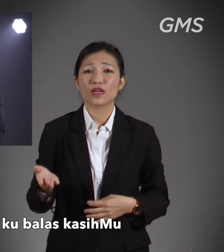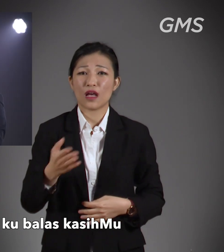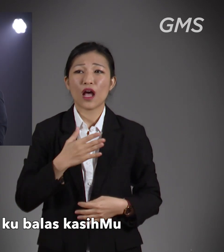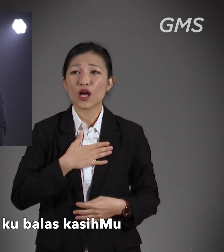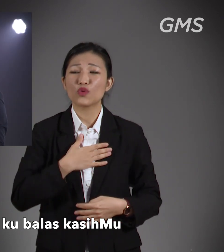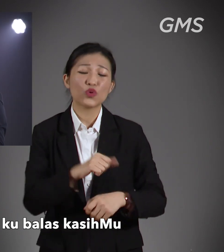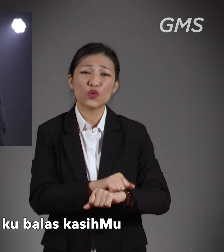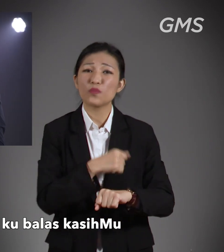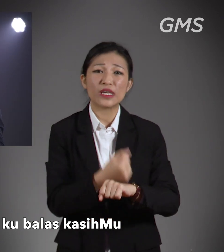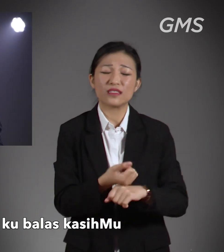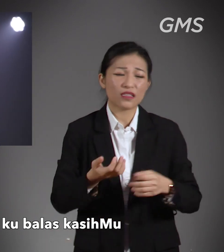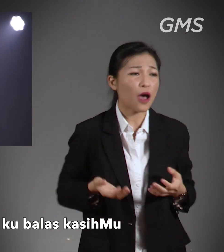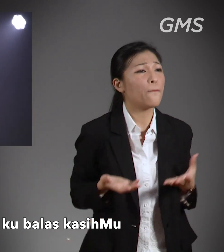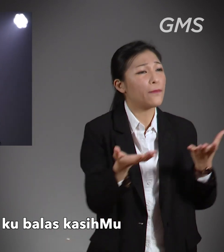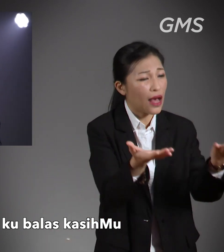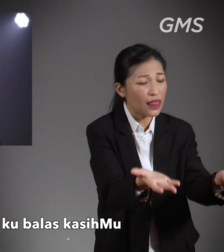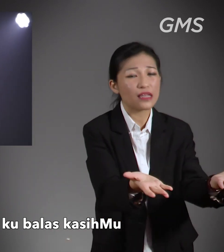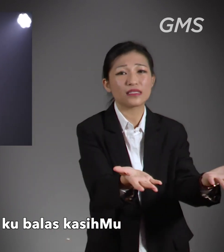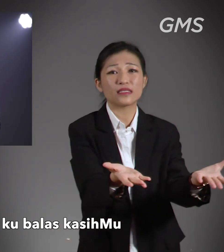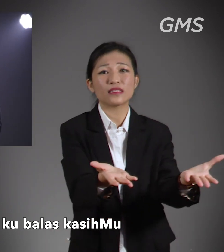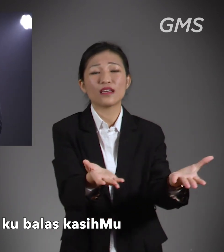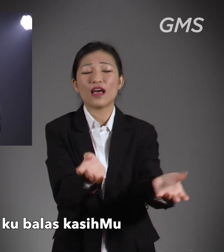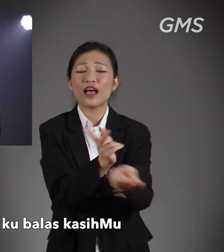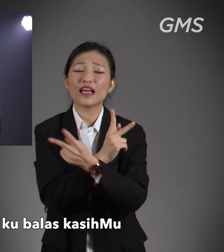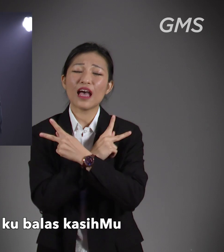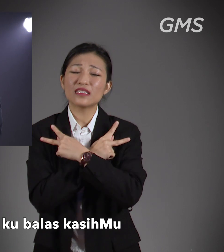apakah ku balas